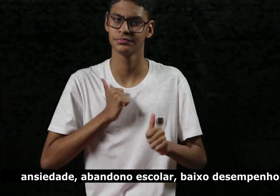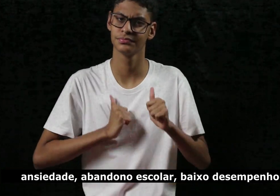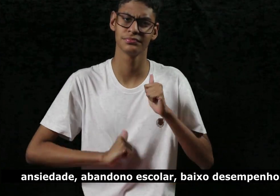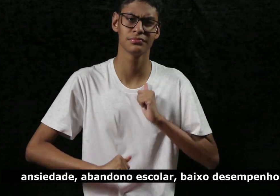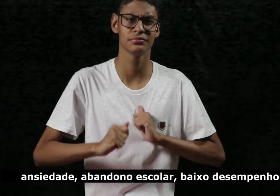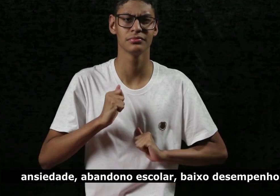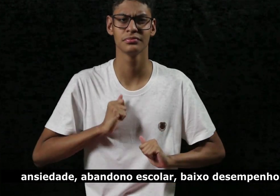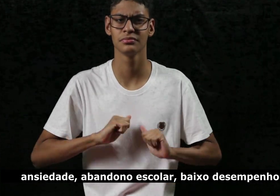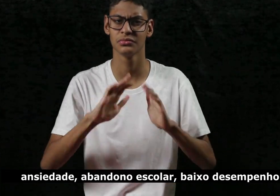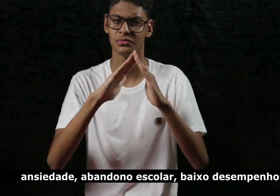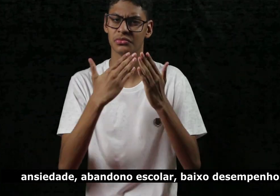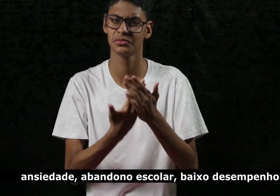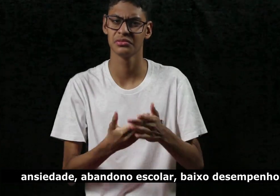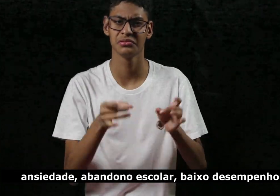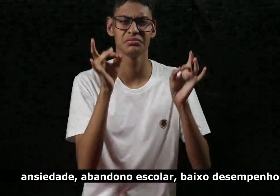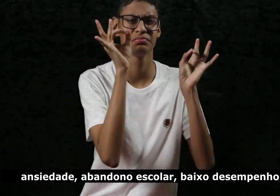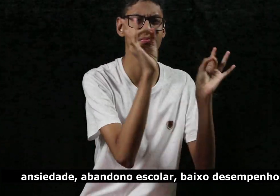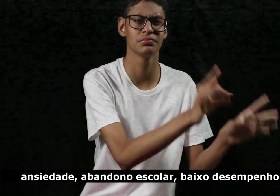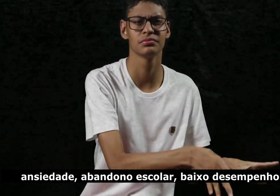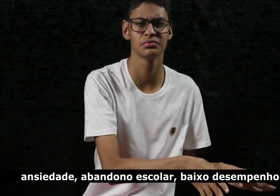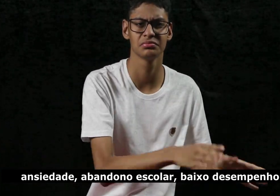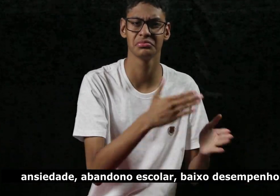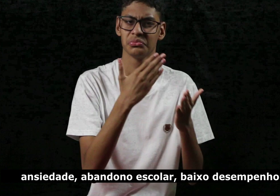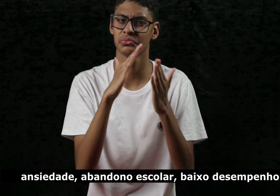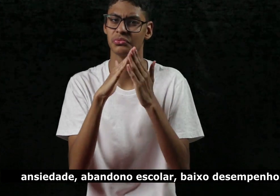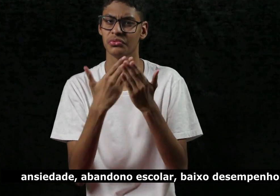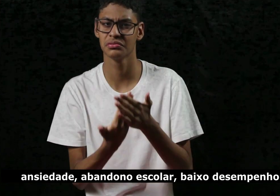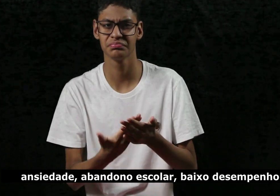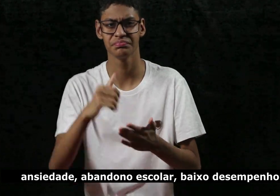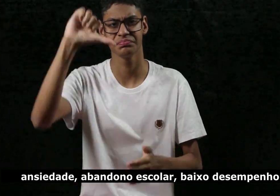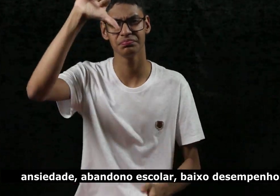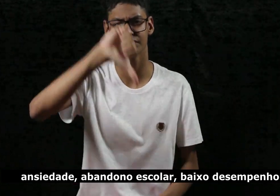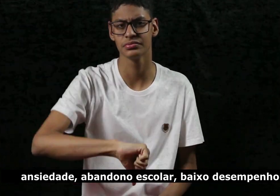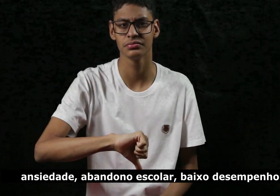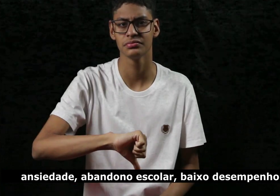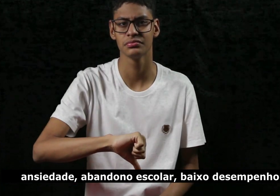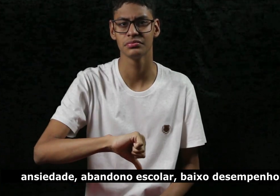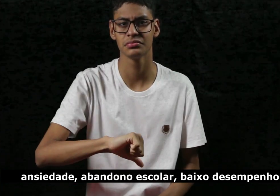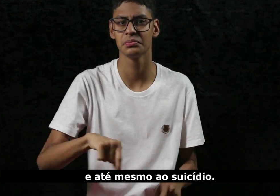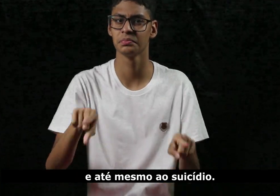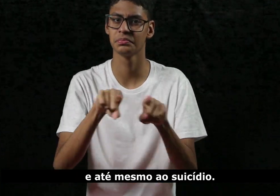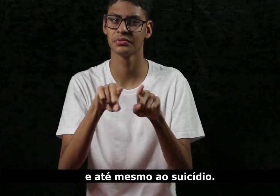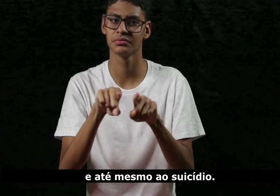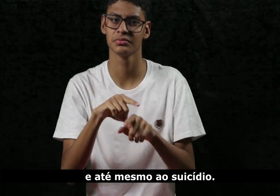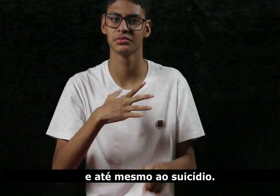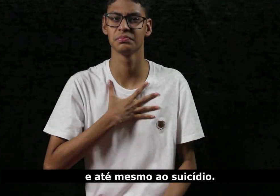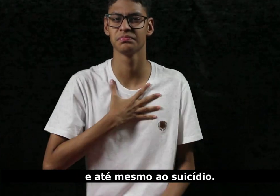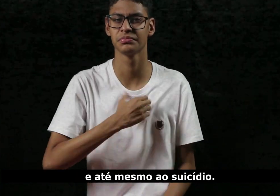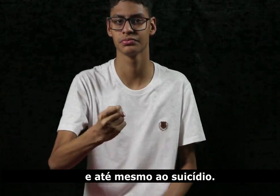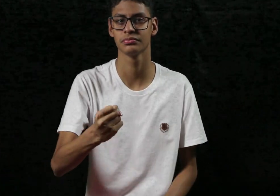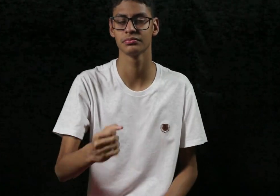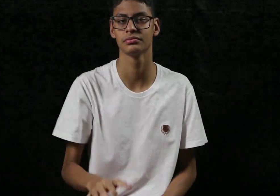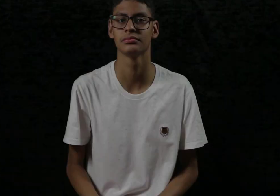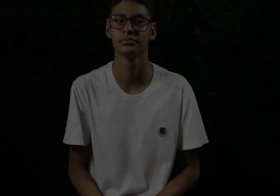ansiedade, abandono escolar, baixo desempenho e até mesmo ao suicídio.